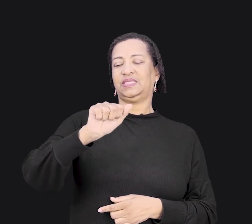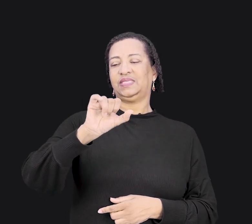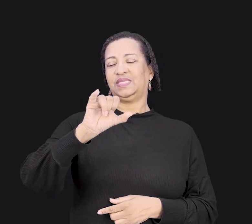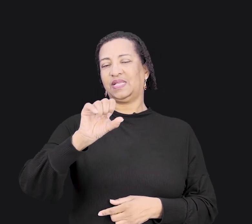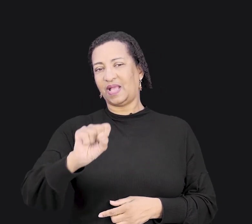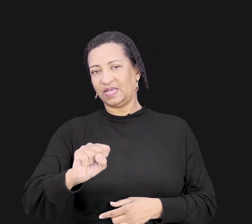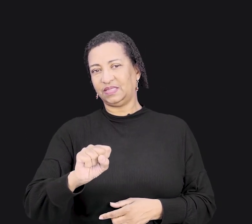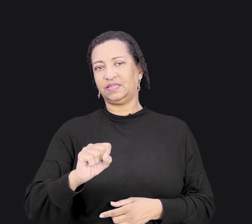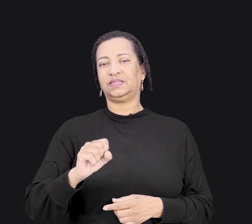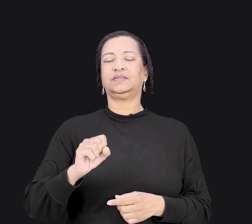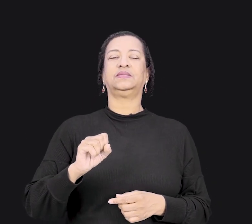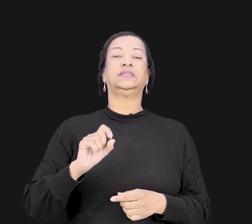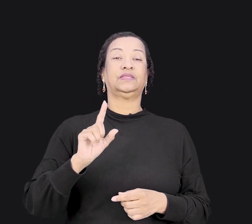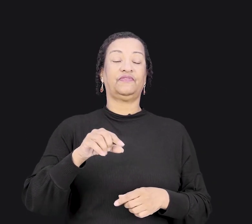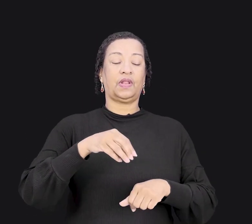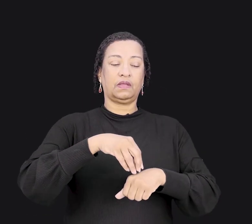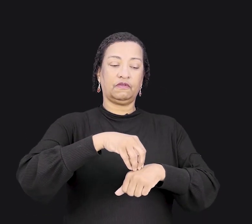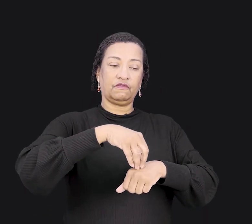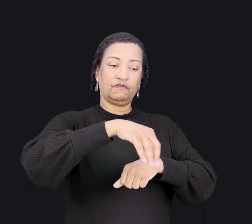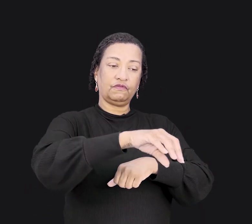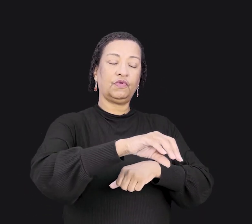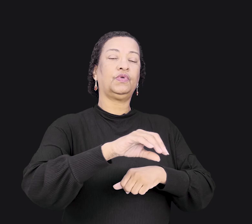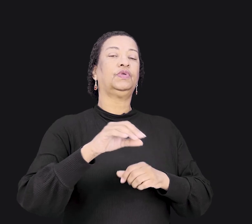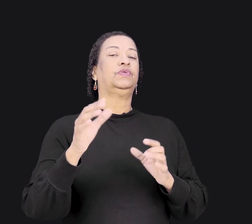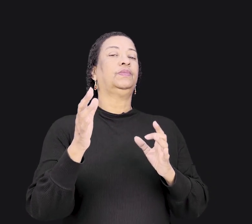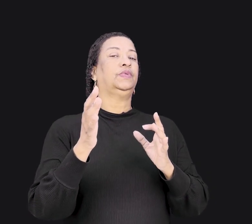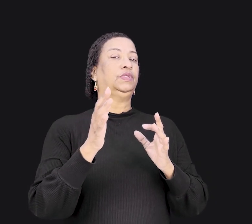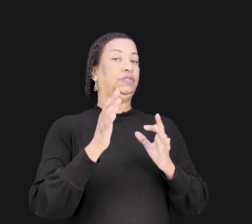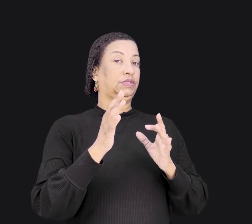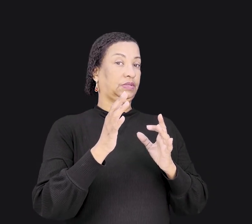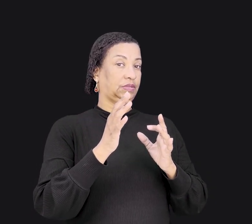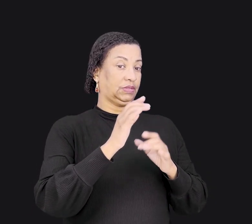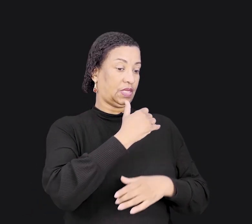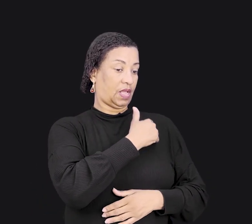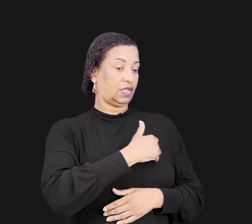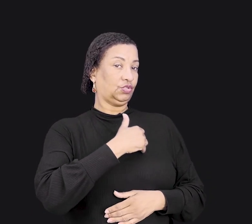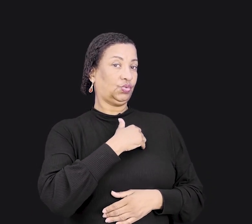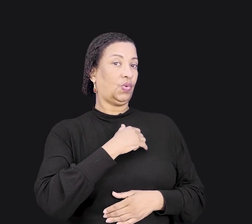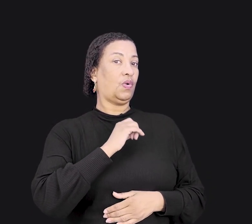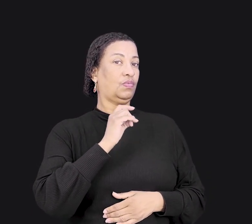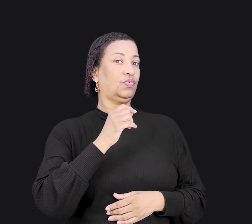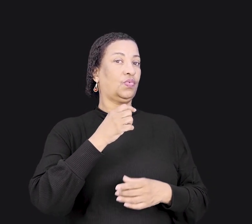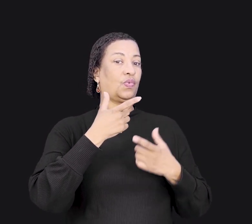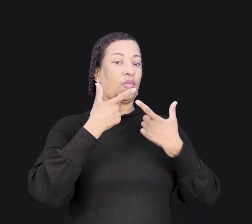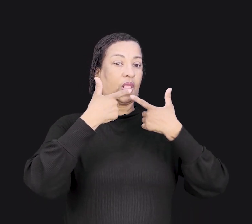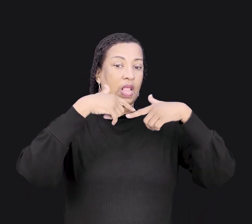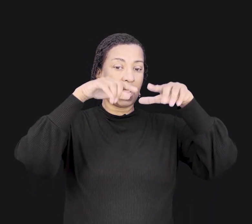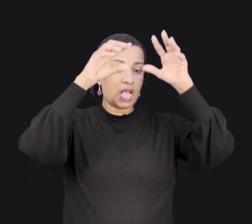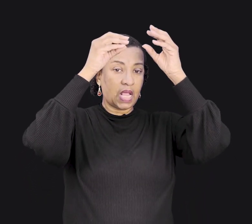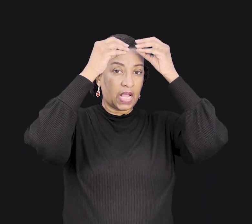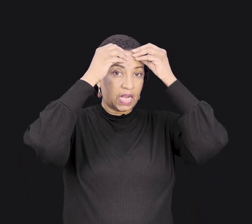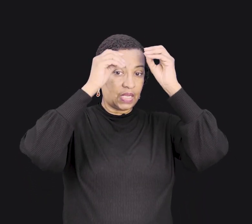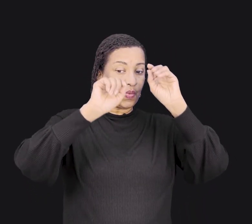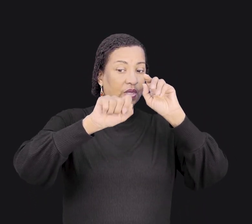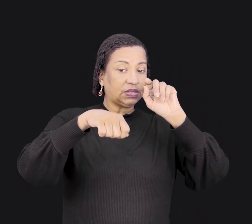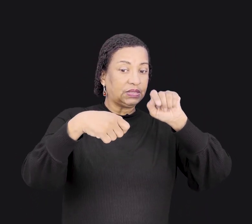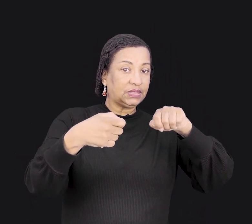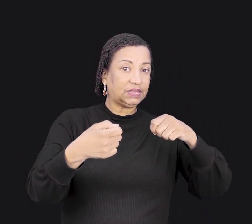que foi transmitida a João através de uma linguagem de sinais. Os judeus pediam sinais. Eles tinham